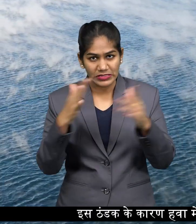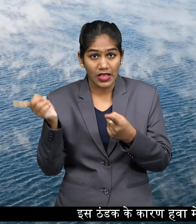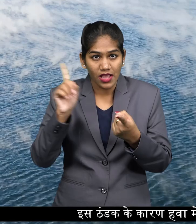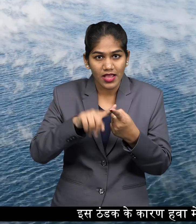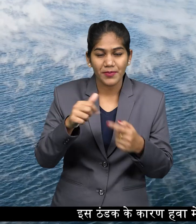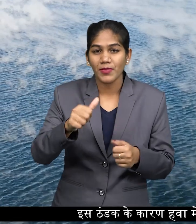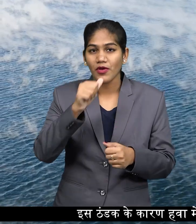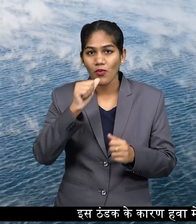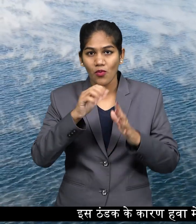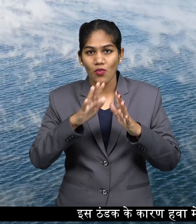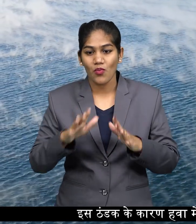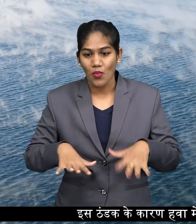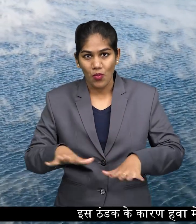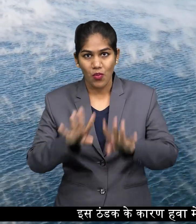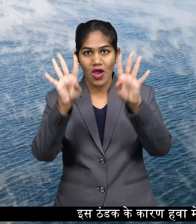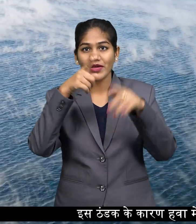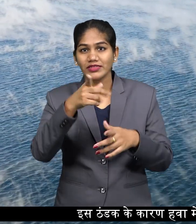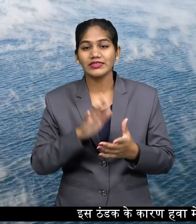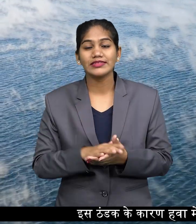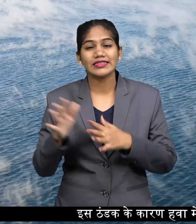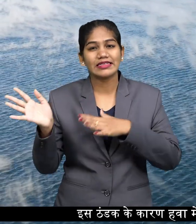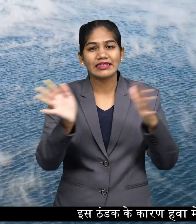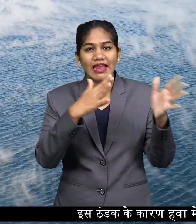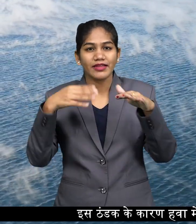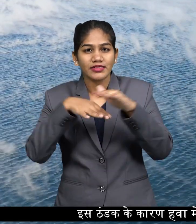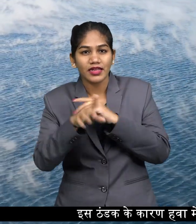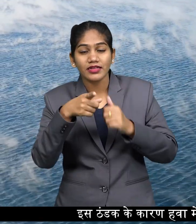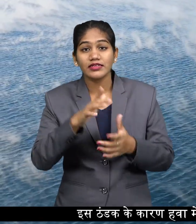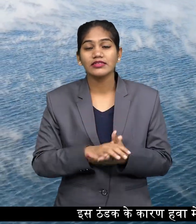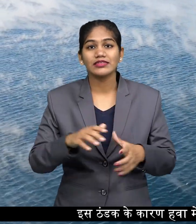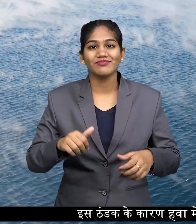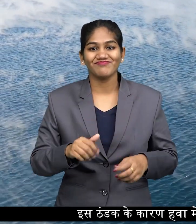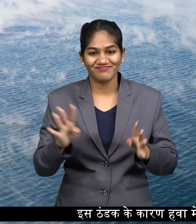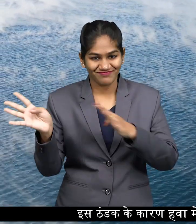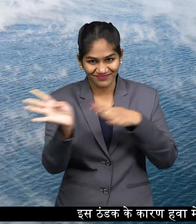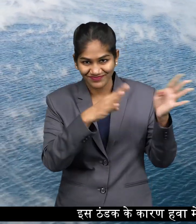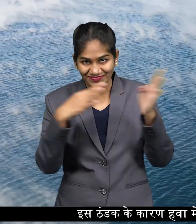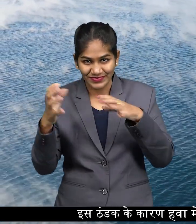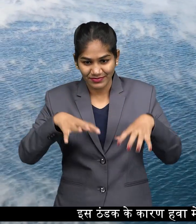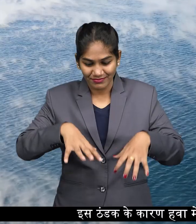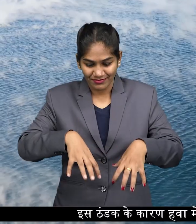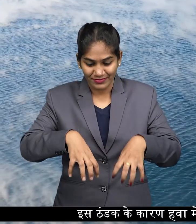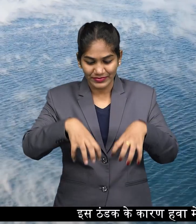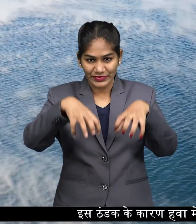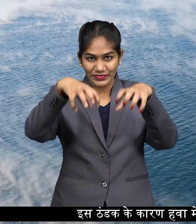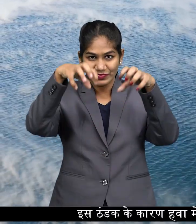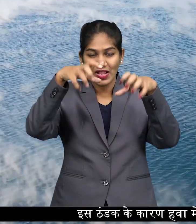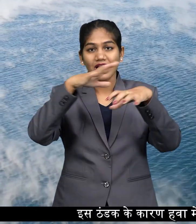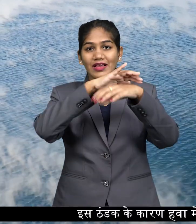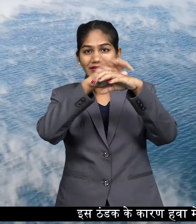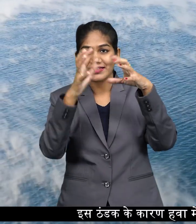के कारण हवा में जलवाष्प छोटी बूंदों के रूप में संघनित हो जाता है।